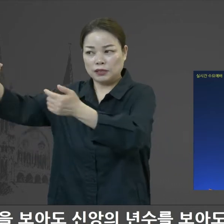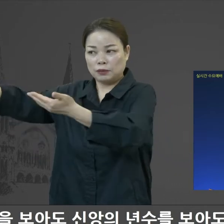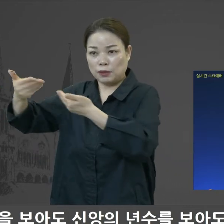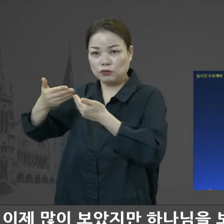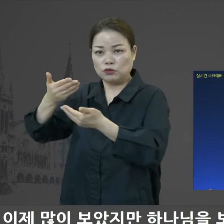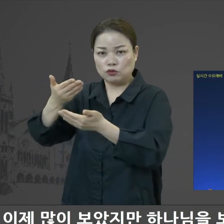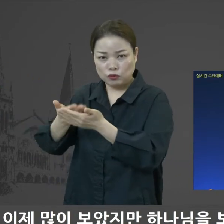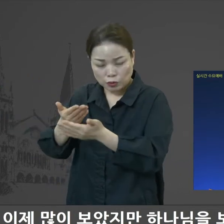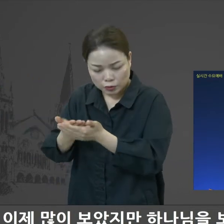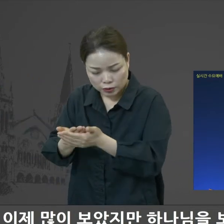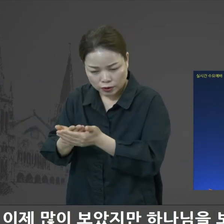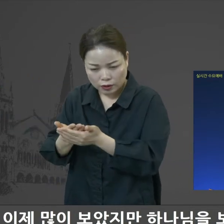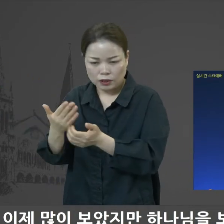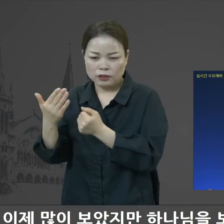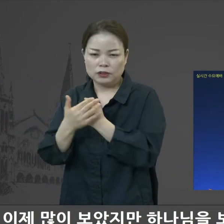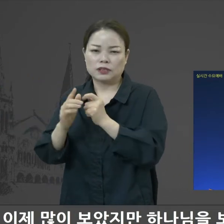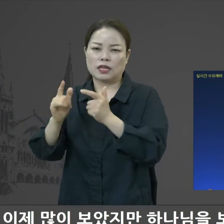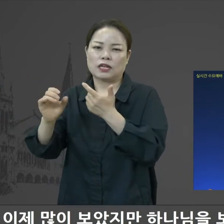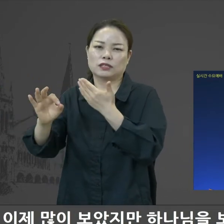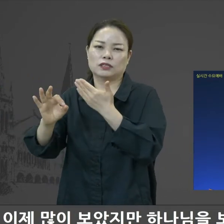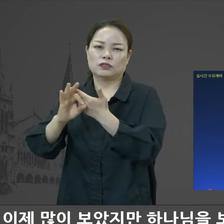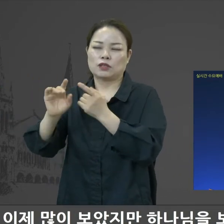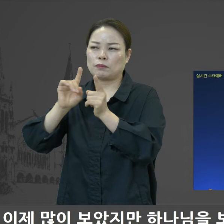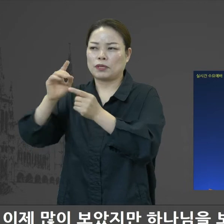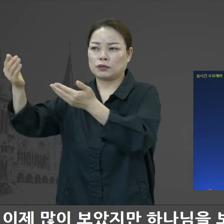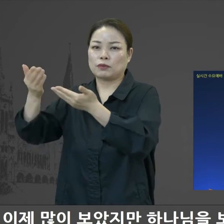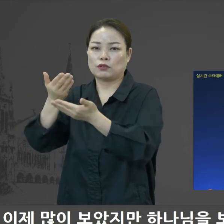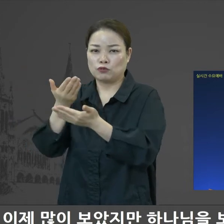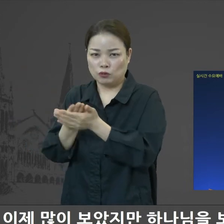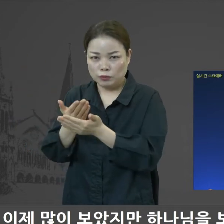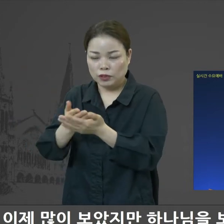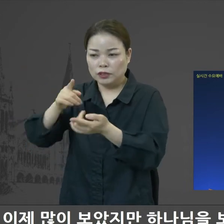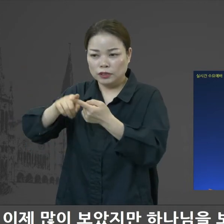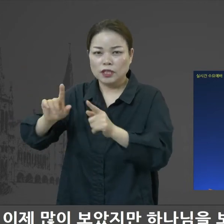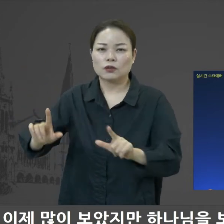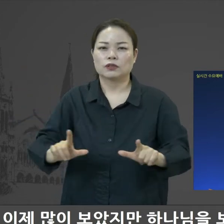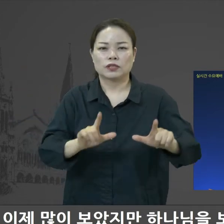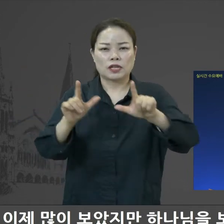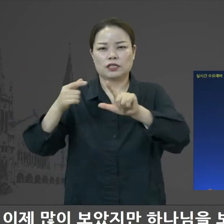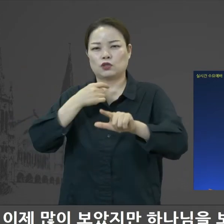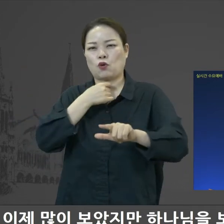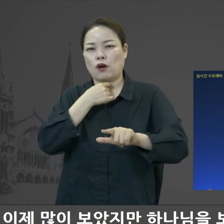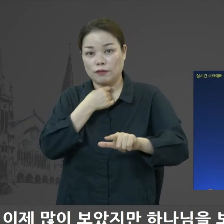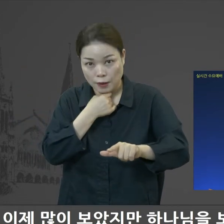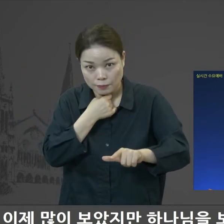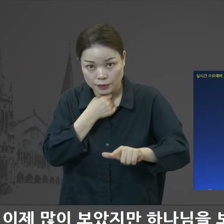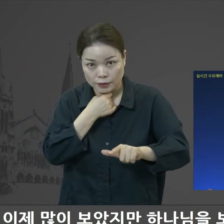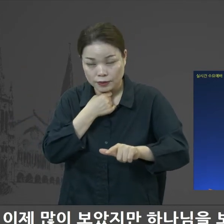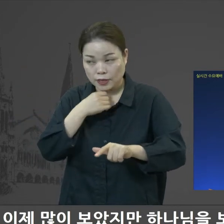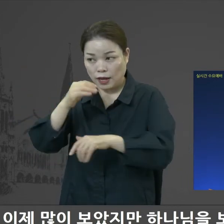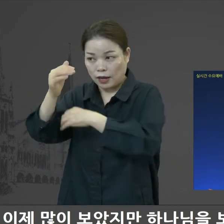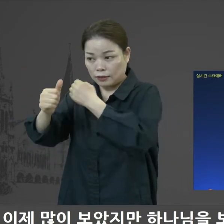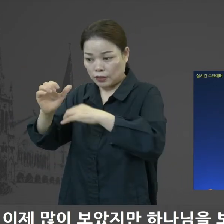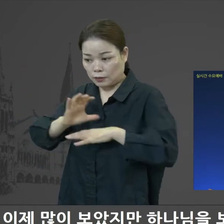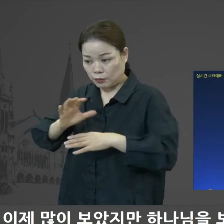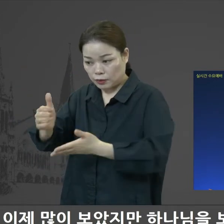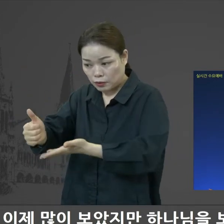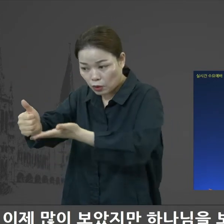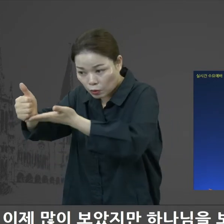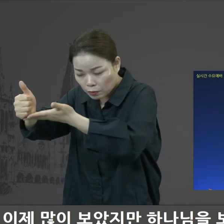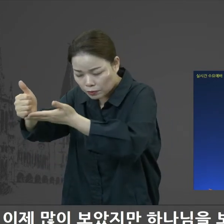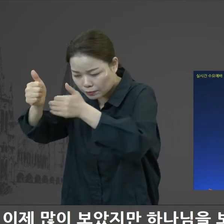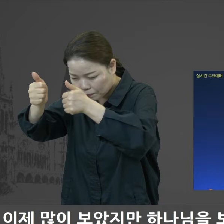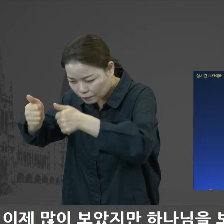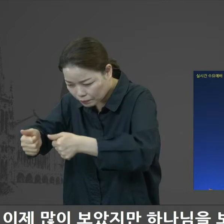은혜가 아니면 살 수 없으니 말씀하여 주시옵소서 라는 고백이 되는 거죠. 경배하면